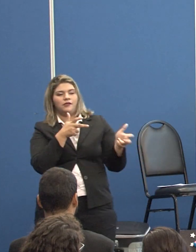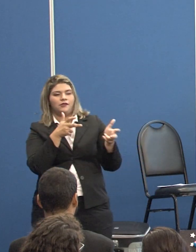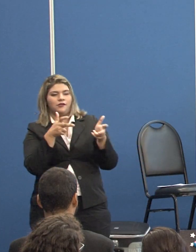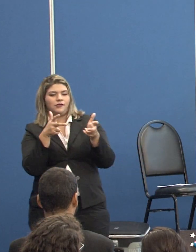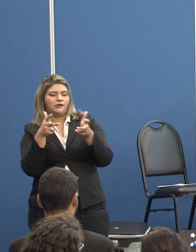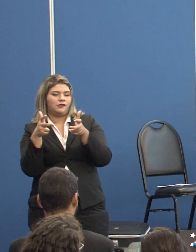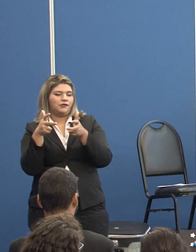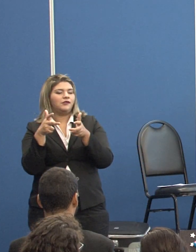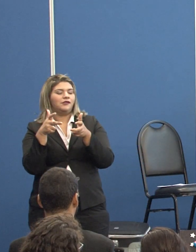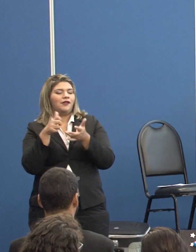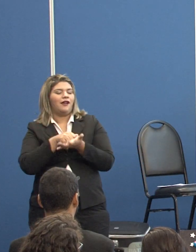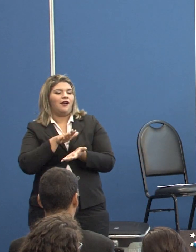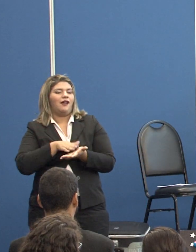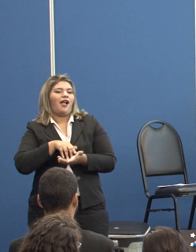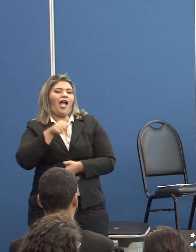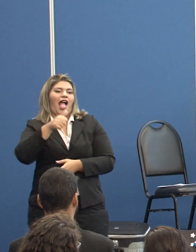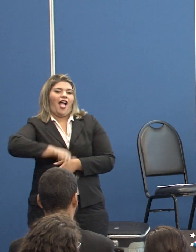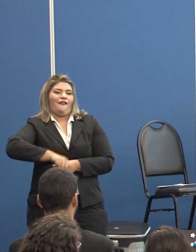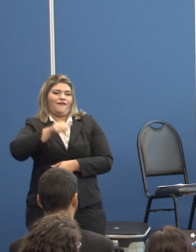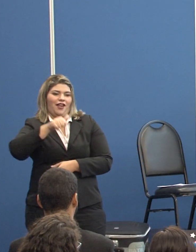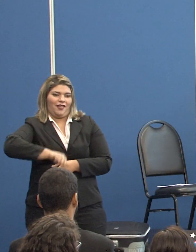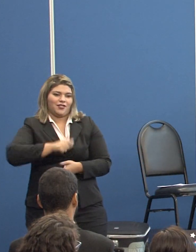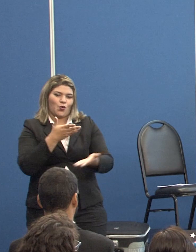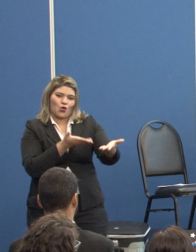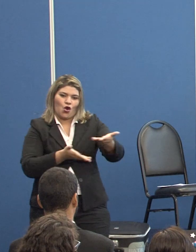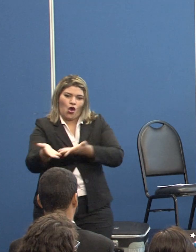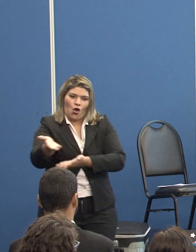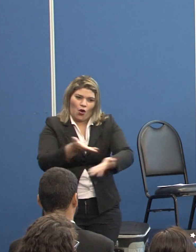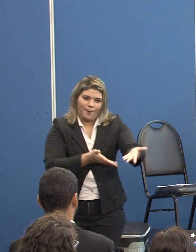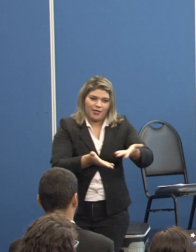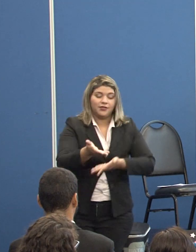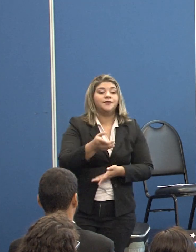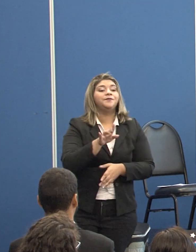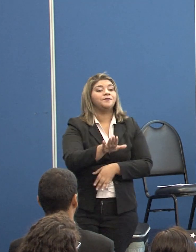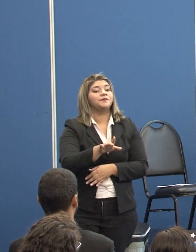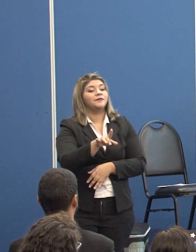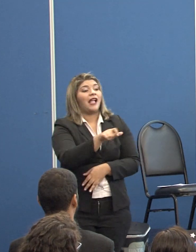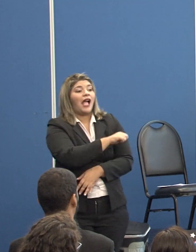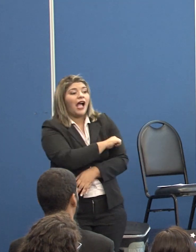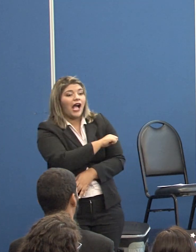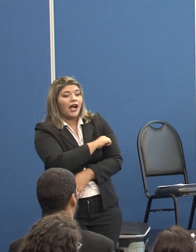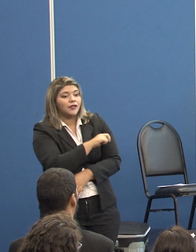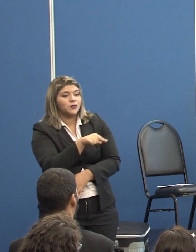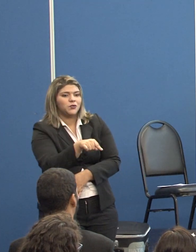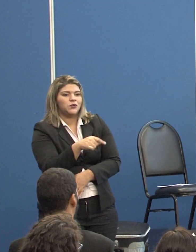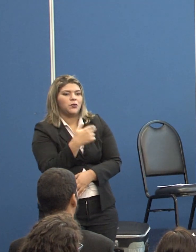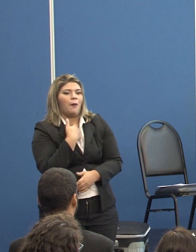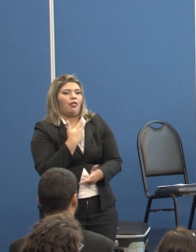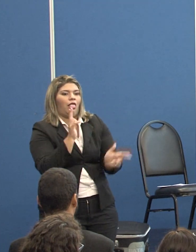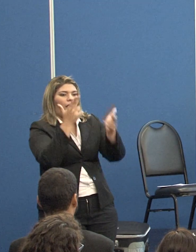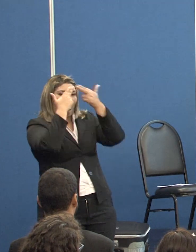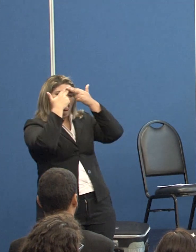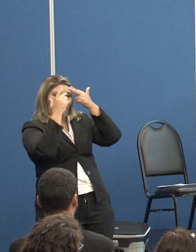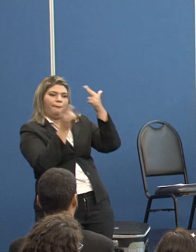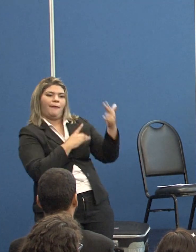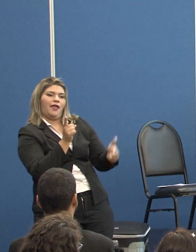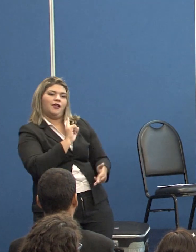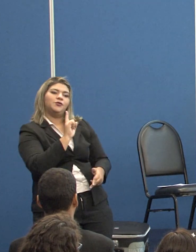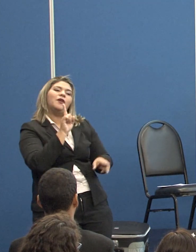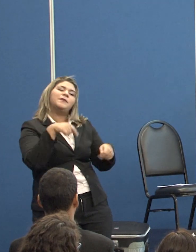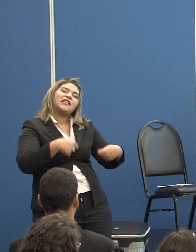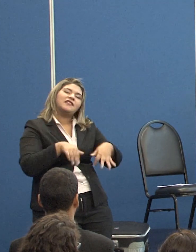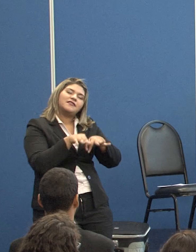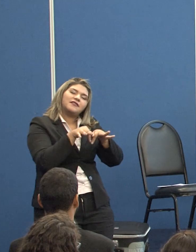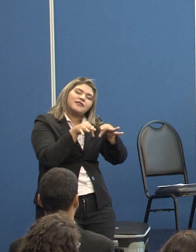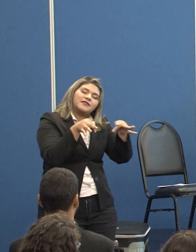precisa perceber que esse processo é um processo simples, é um processo que faz parte do cotidiano, porque a avaliação em